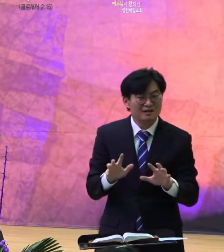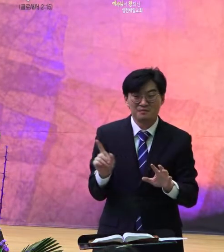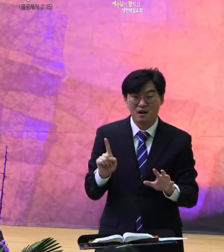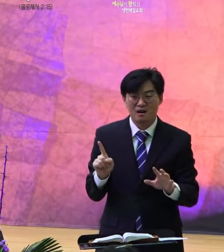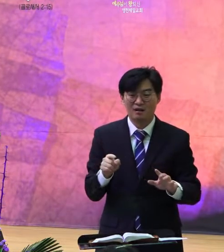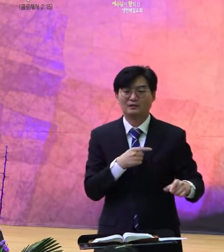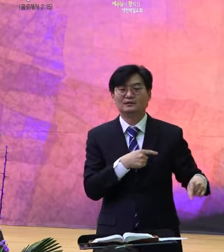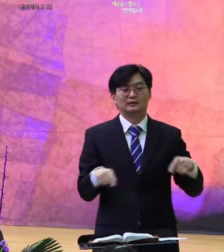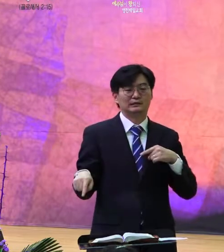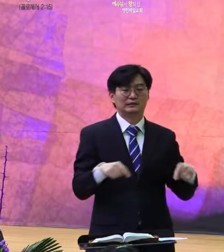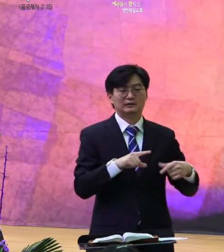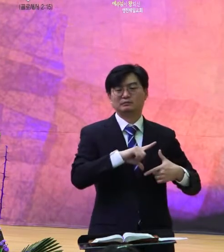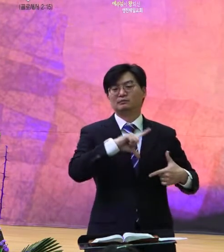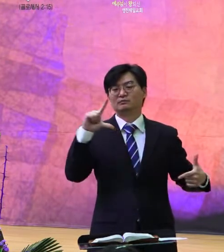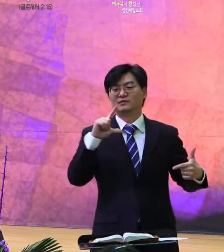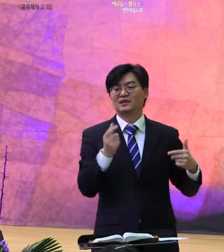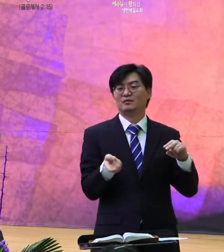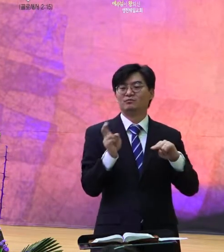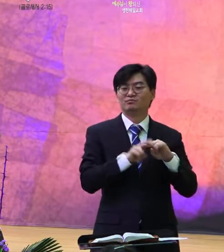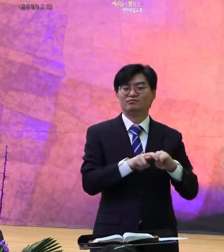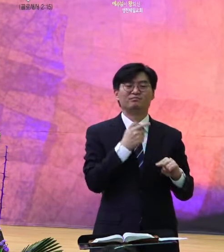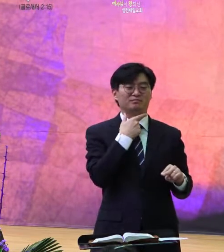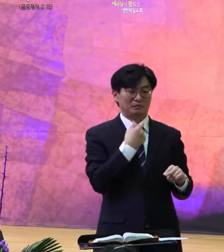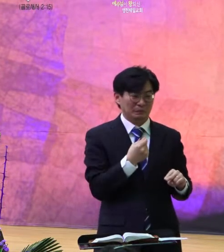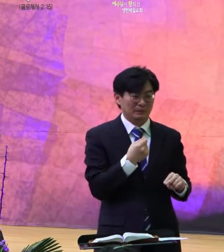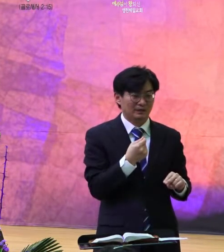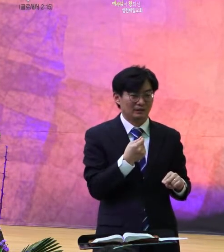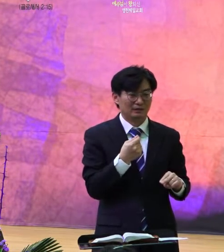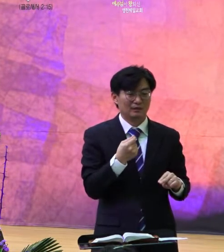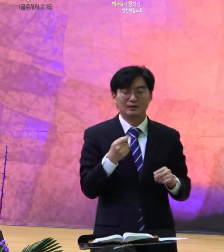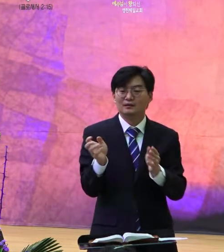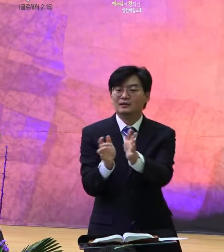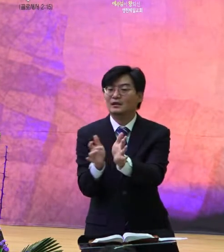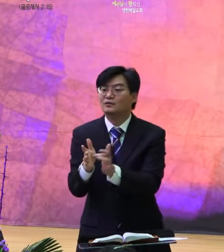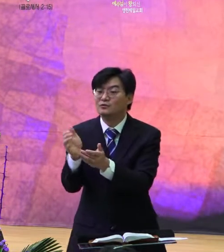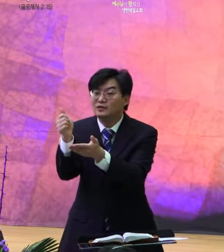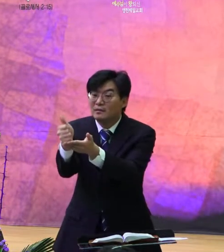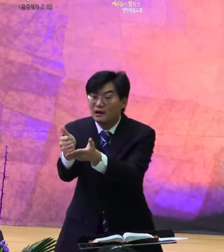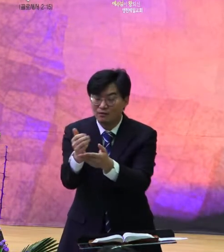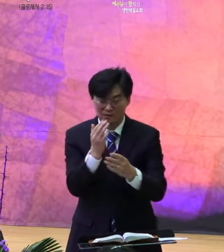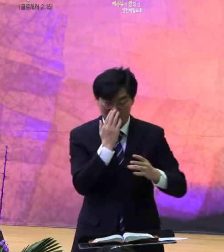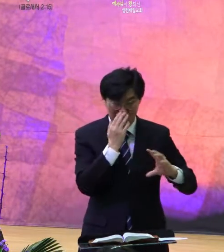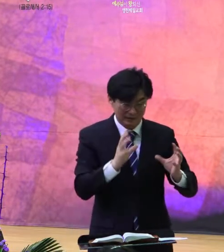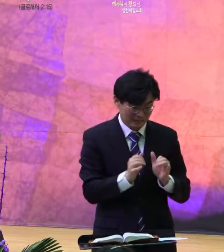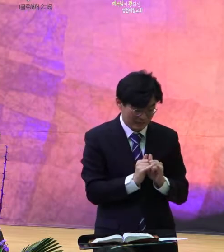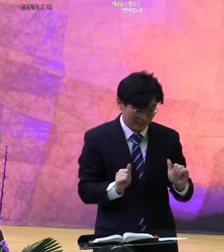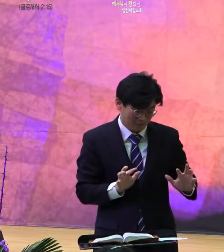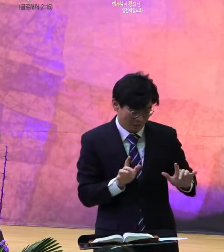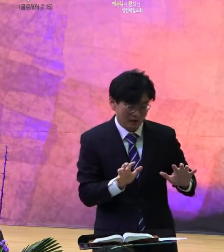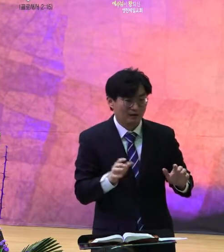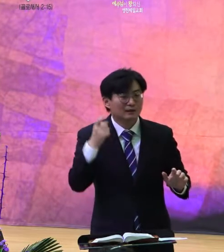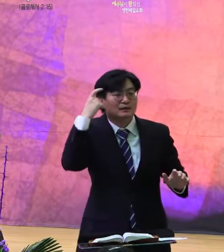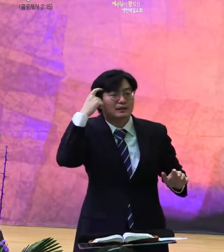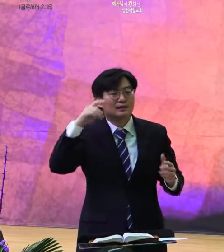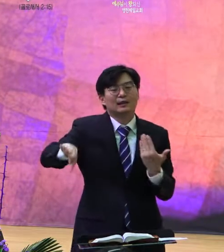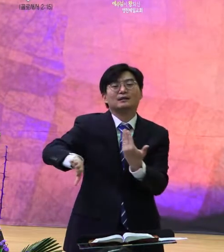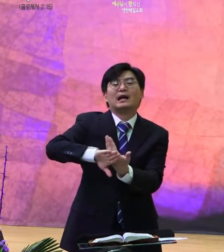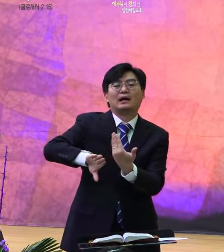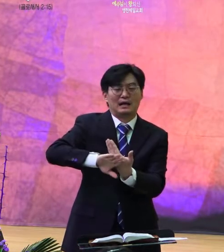걸음을 걷고 있었습니다. 여러분, 오늘 이 본문의 이 장면은 우리에게 하나의